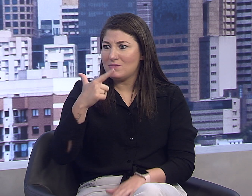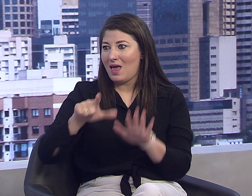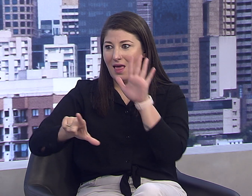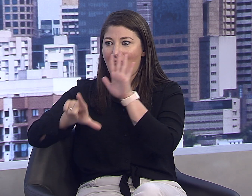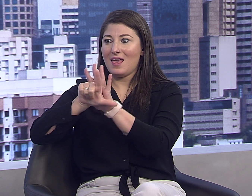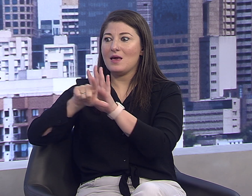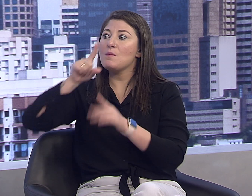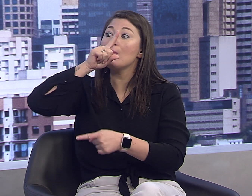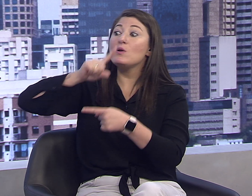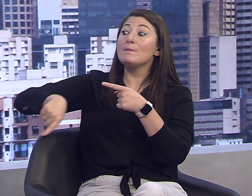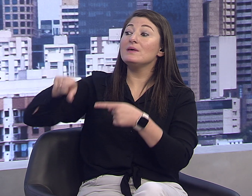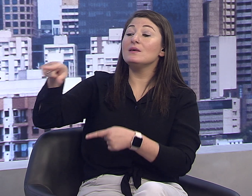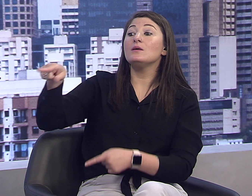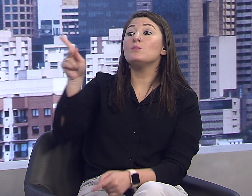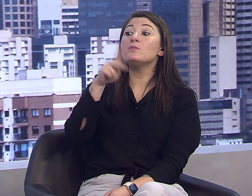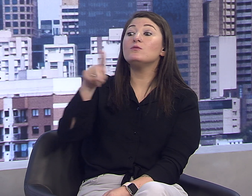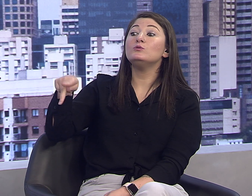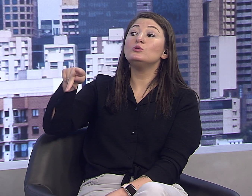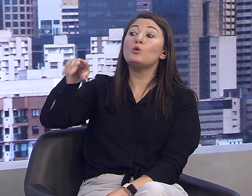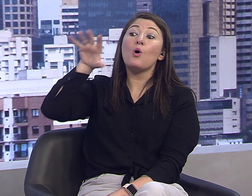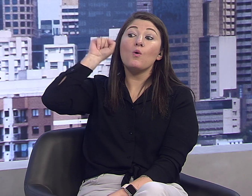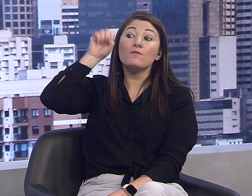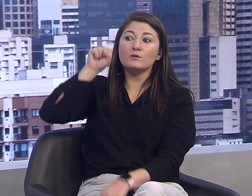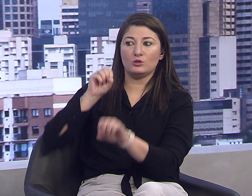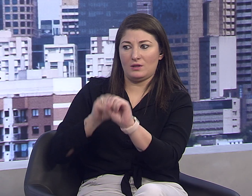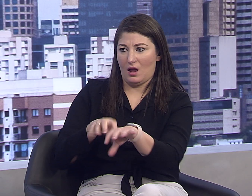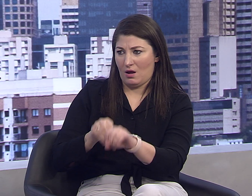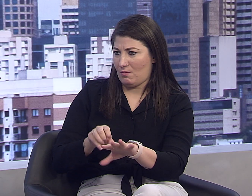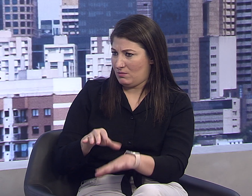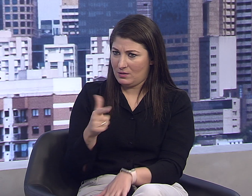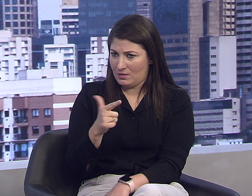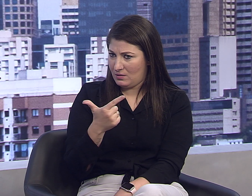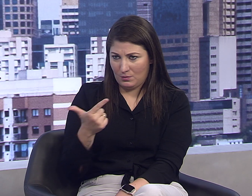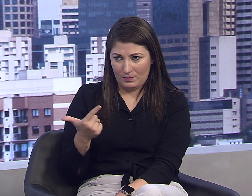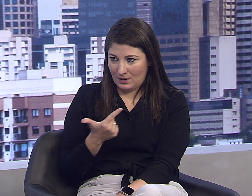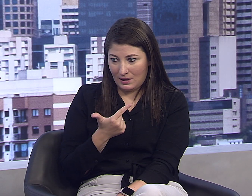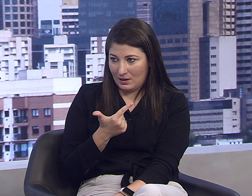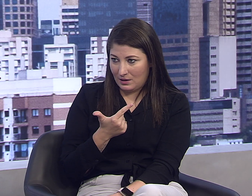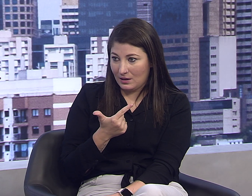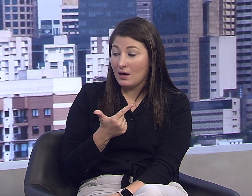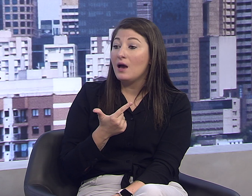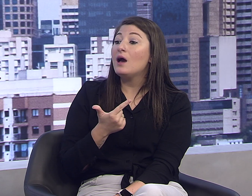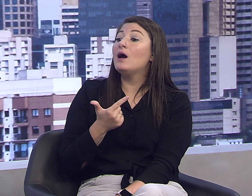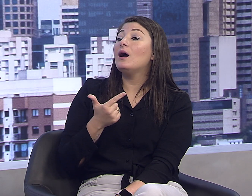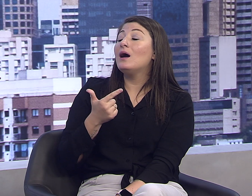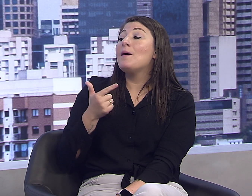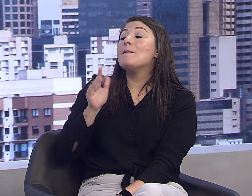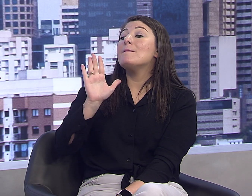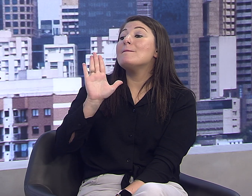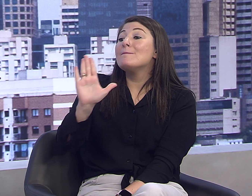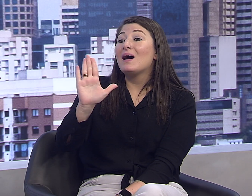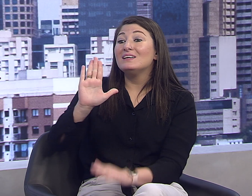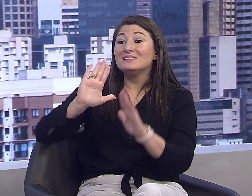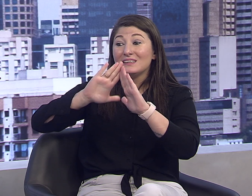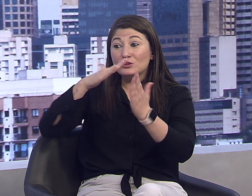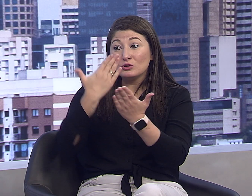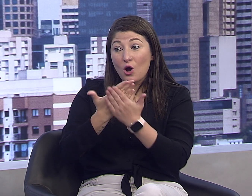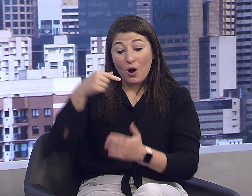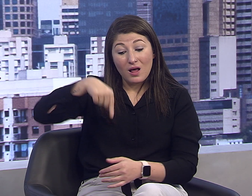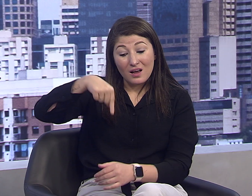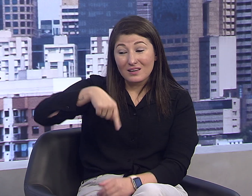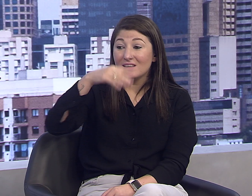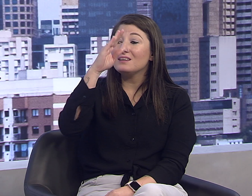professor surdo. Aqui no Brasil, a gente não tem uma lei que proíbe professores ouvintes dar aula de